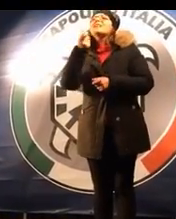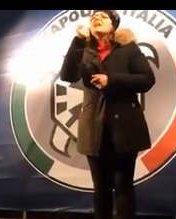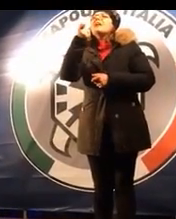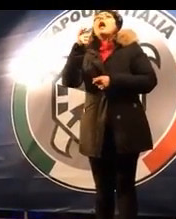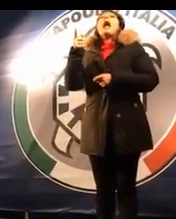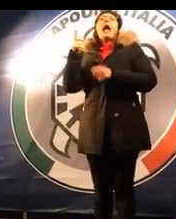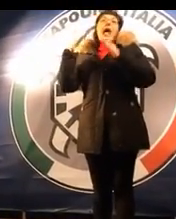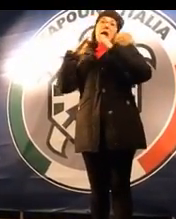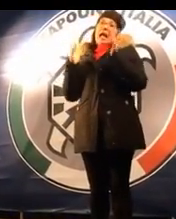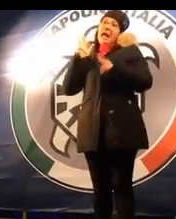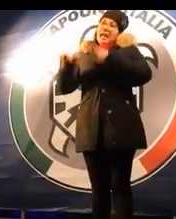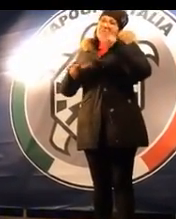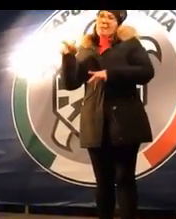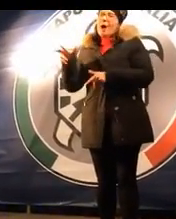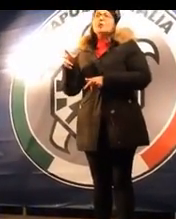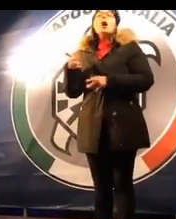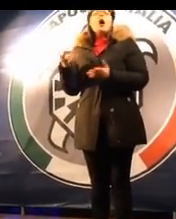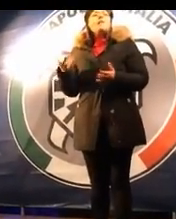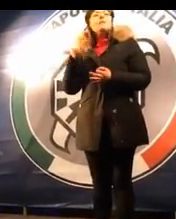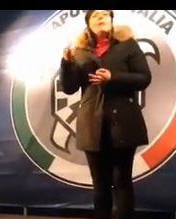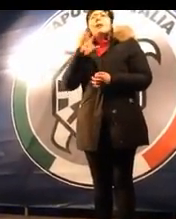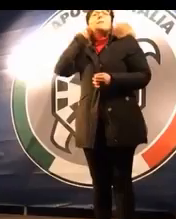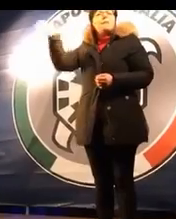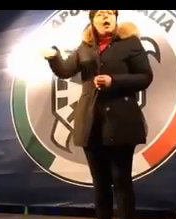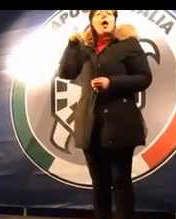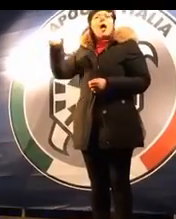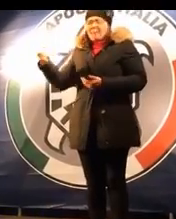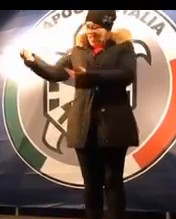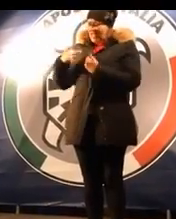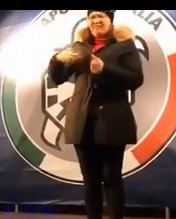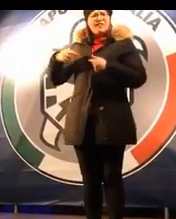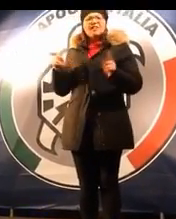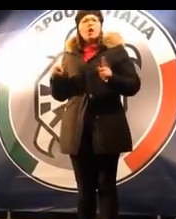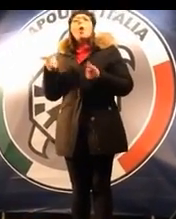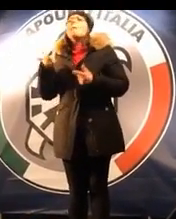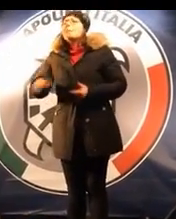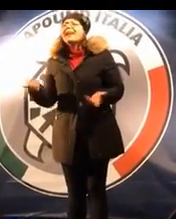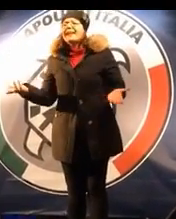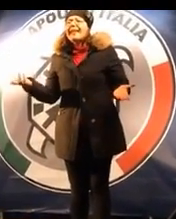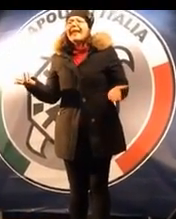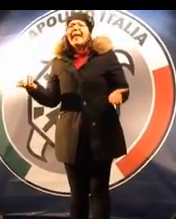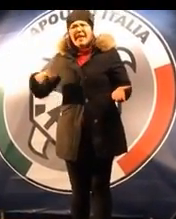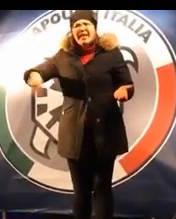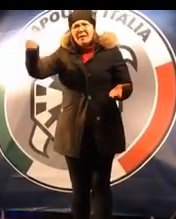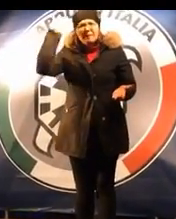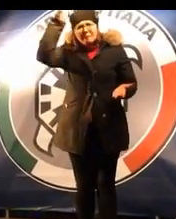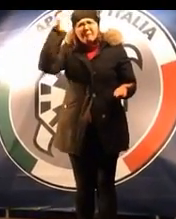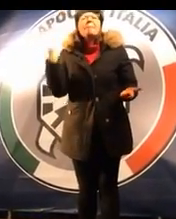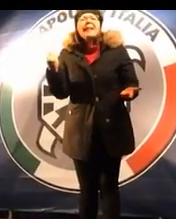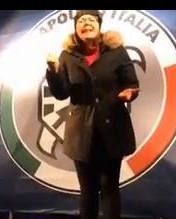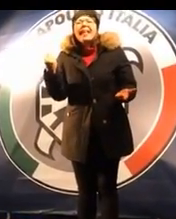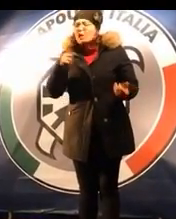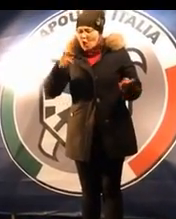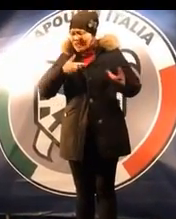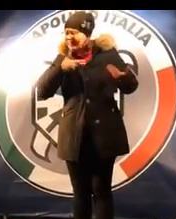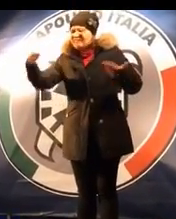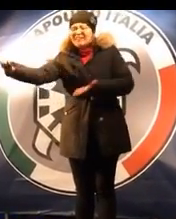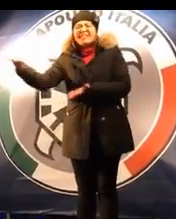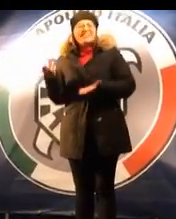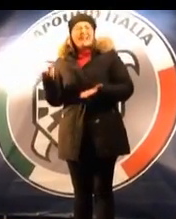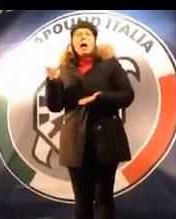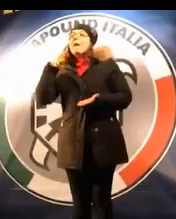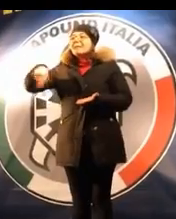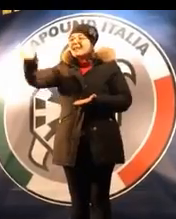nessuno invita mai qualcuno di Casa Pound a parlare in trasmissione. Chiedetevi perché, voi lo sapete benissimo, perché hanno paura delle nostre